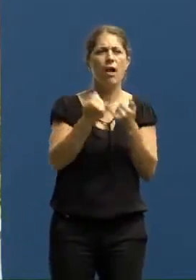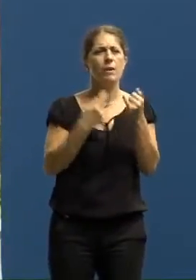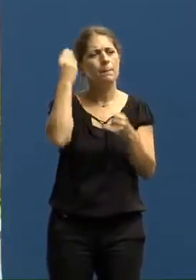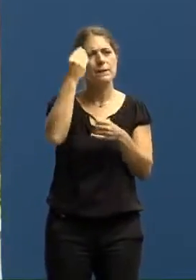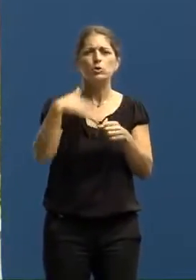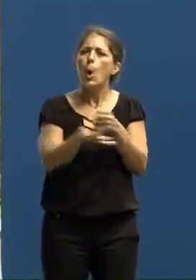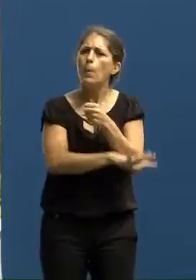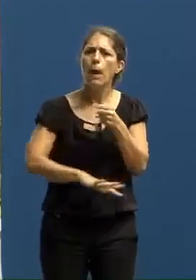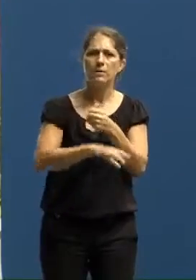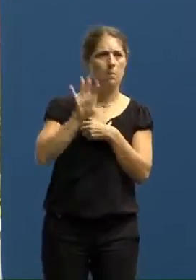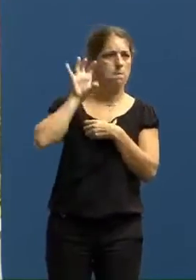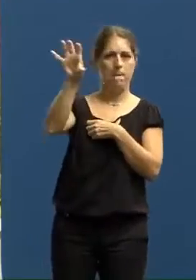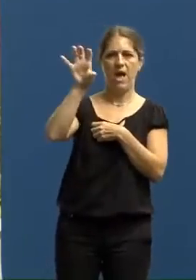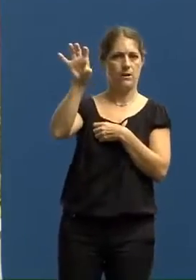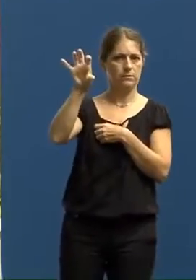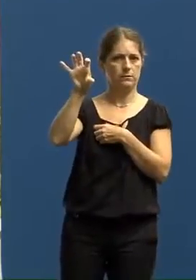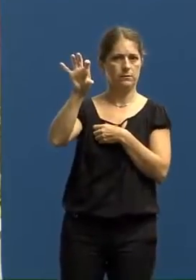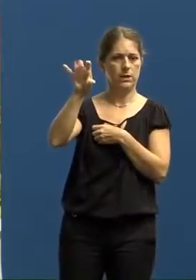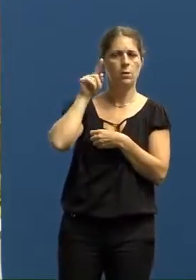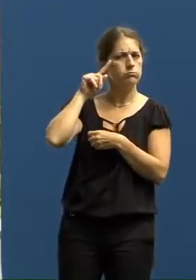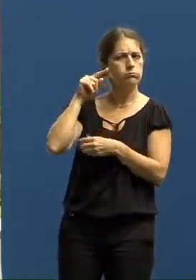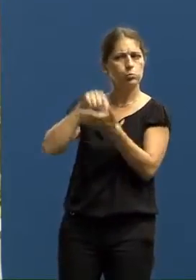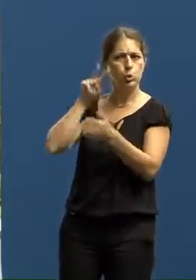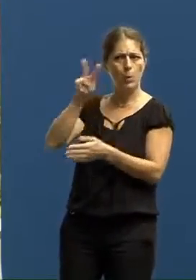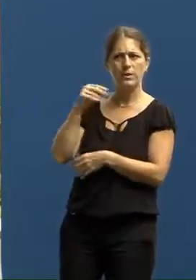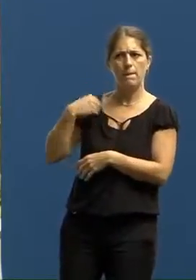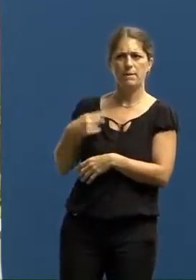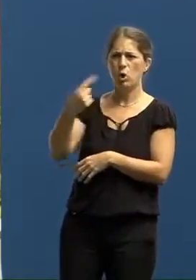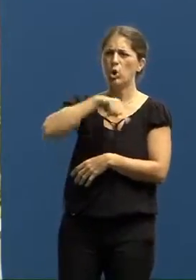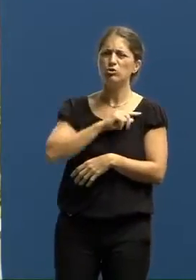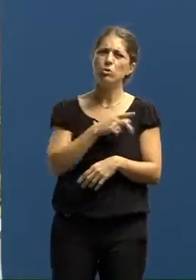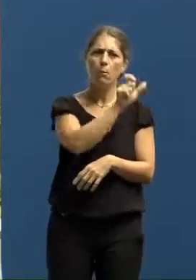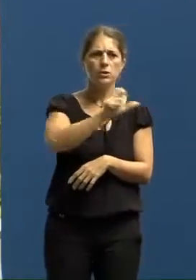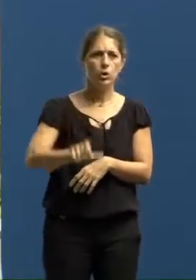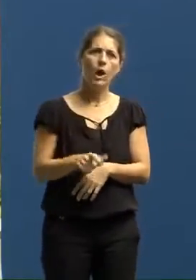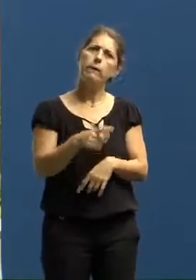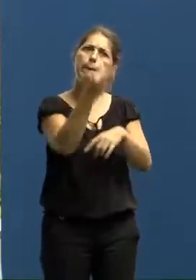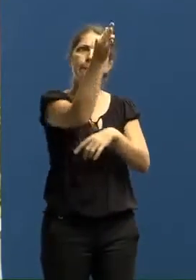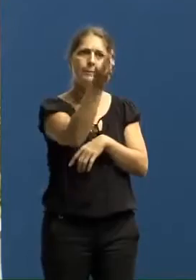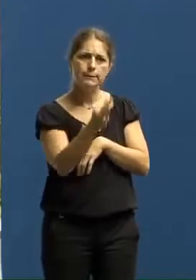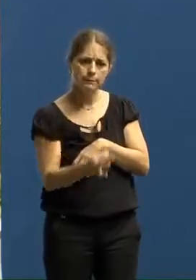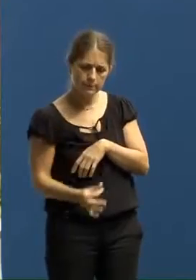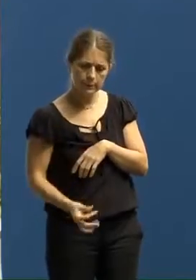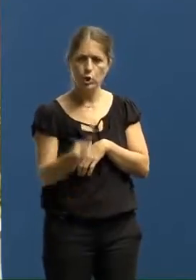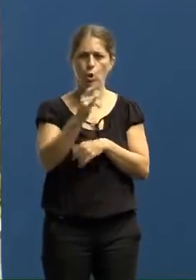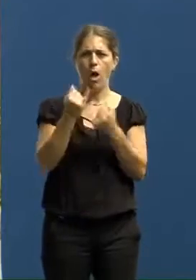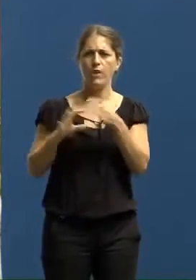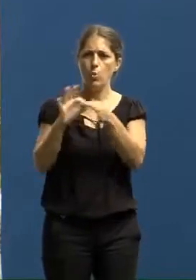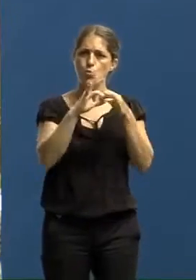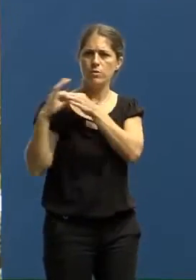país, dicimos que pensamos en clave de totalidade. Non somos unha suma de persoas, non somos unha suma de concellos, somos unha